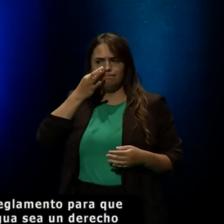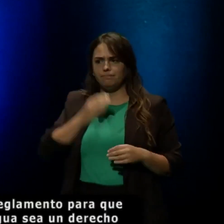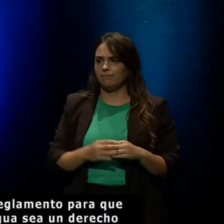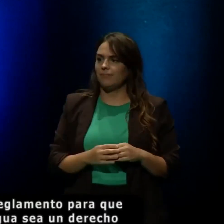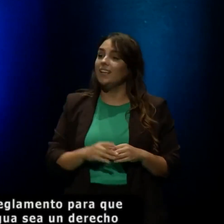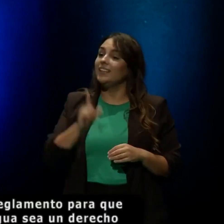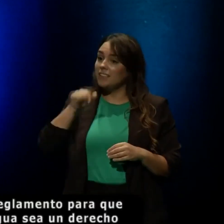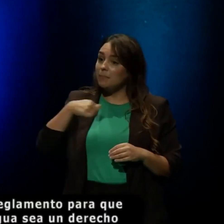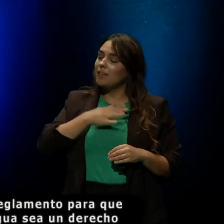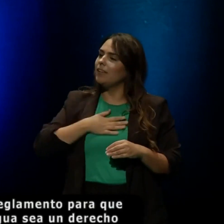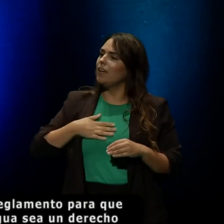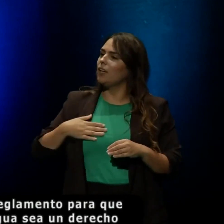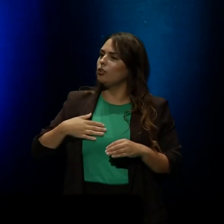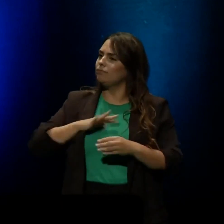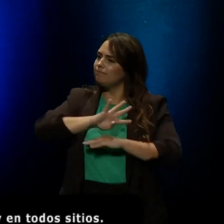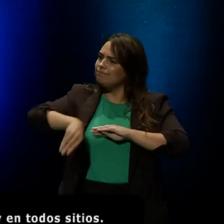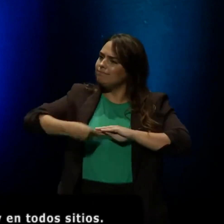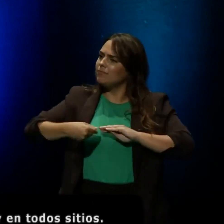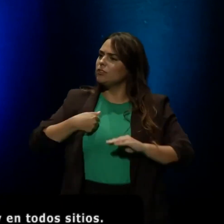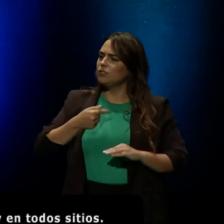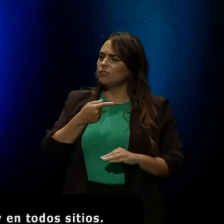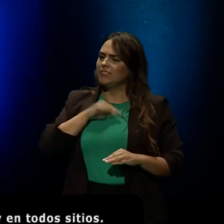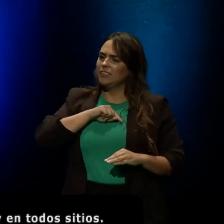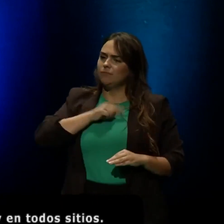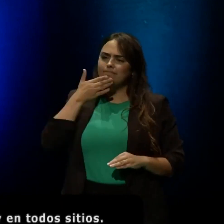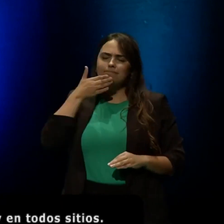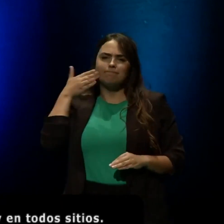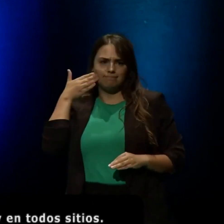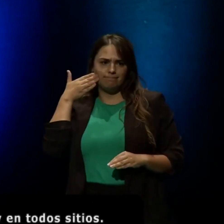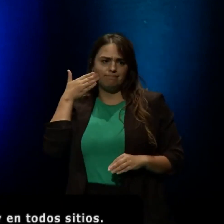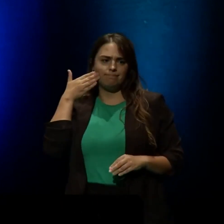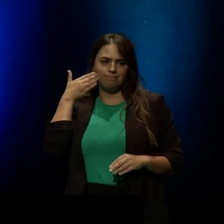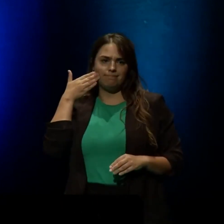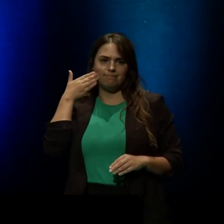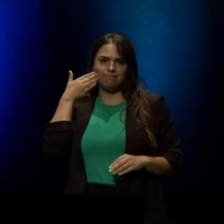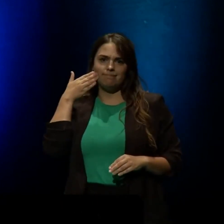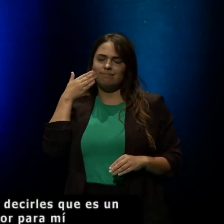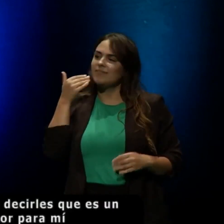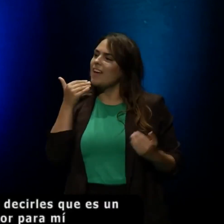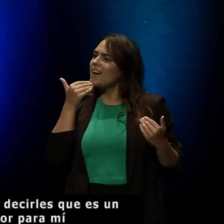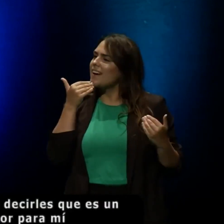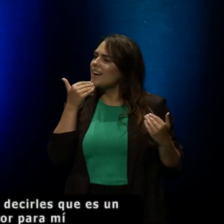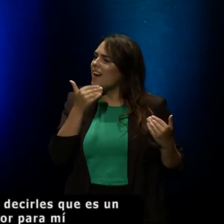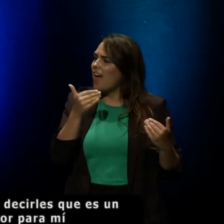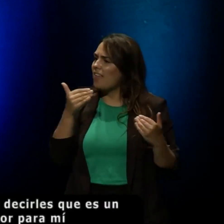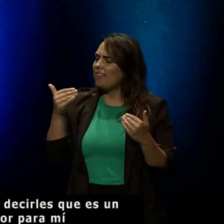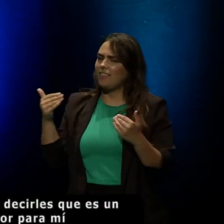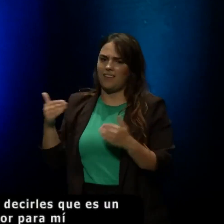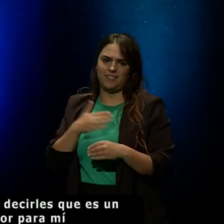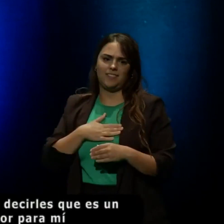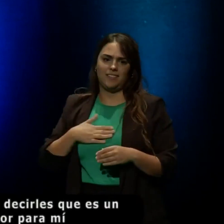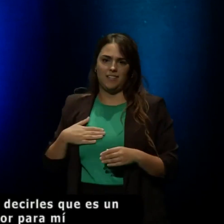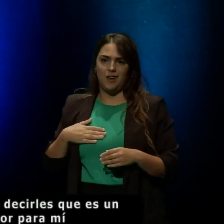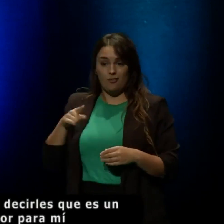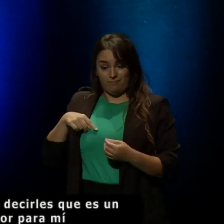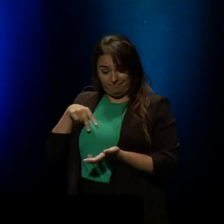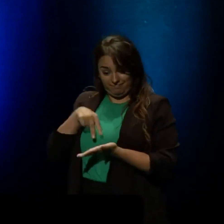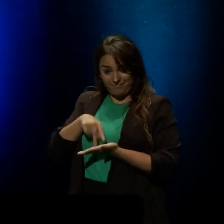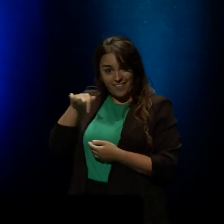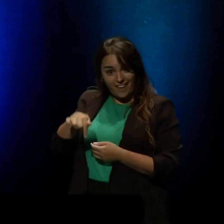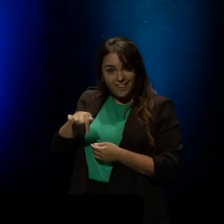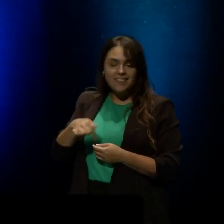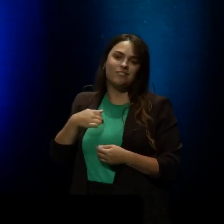también decirles que es un honor para mí tener la oportunidad de agradecerles desde esta mesa, desde este